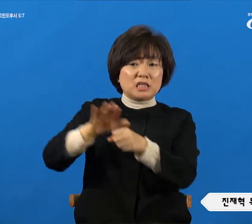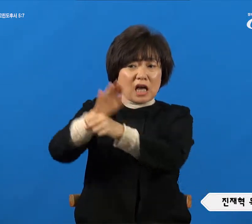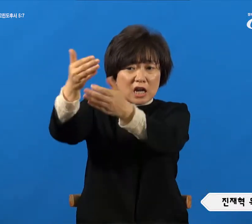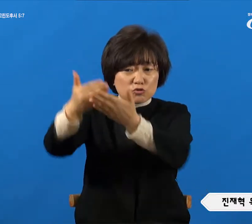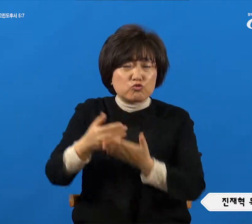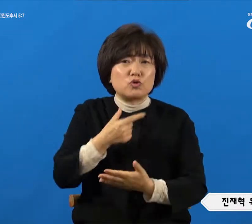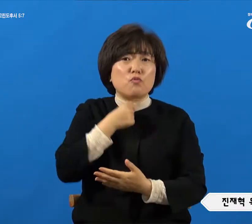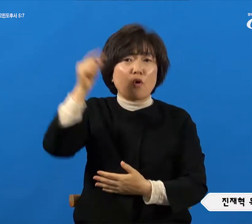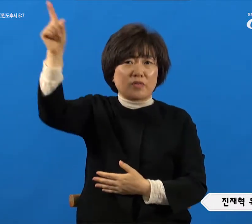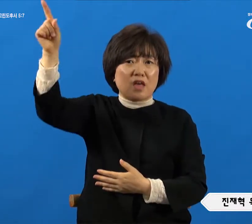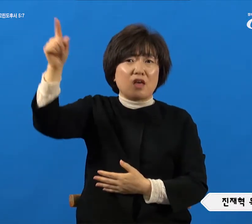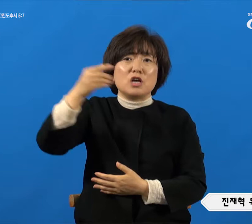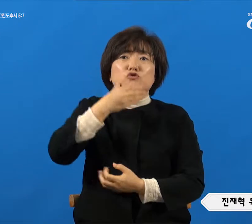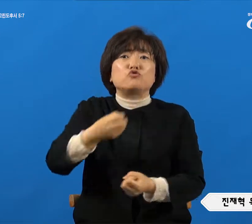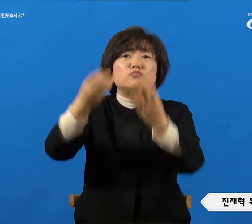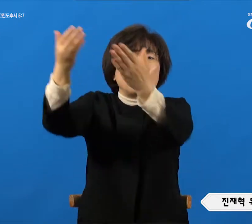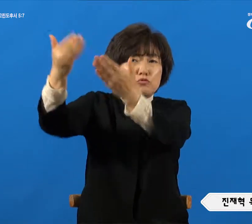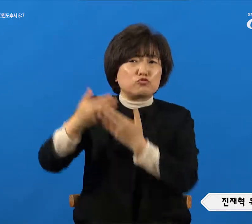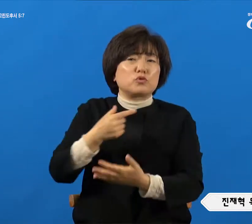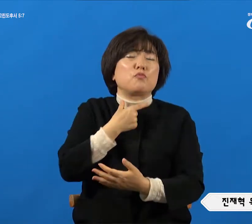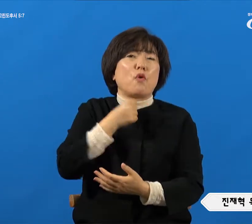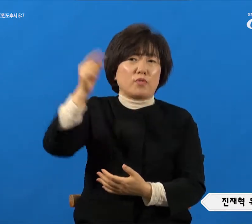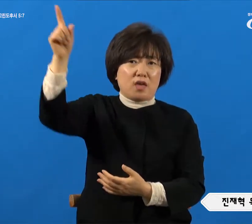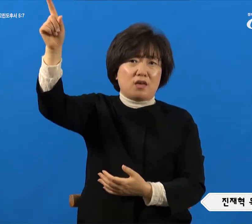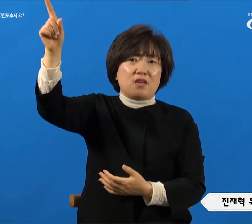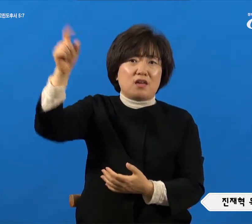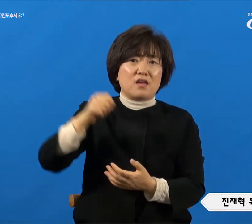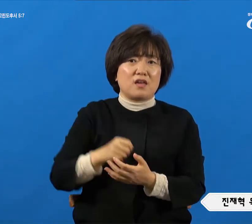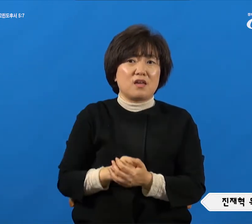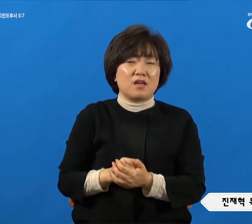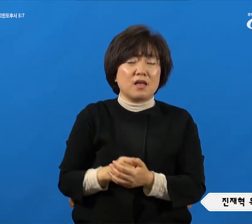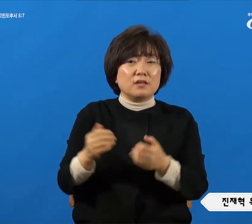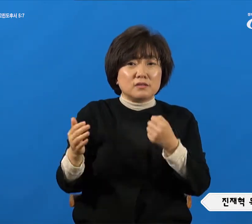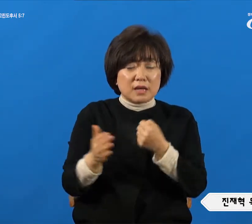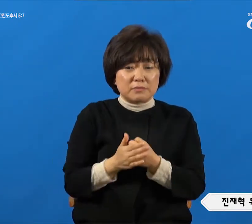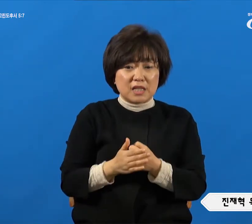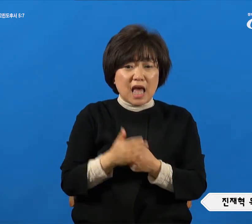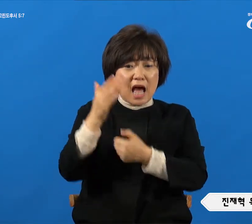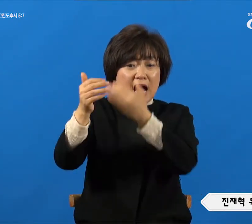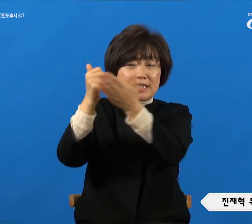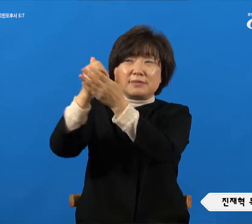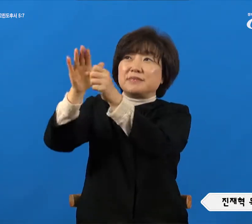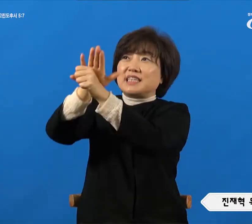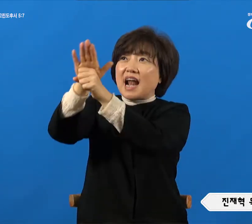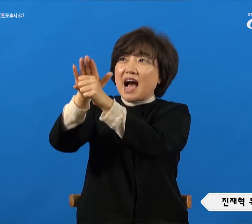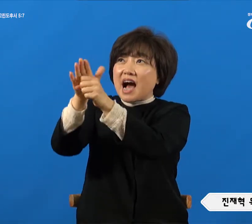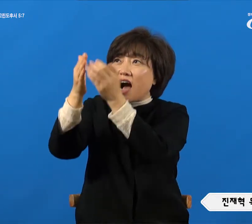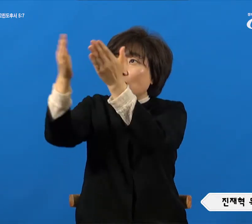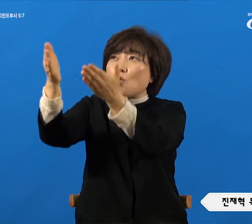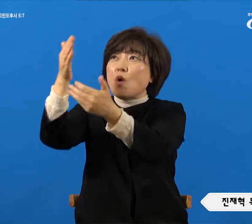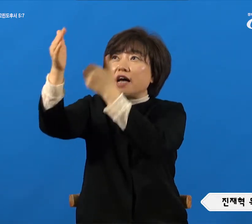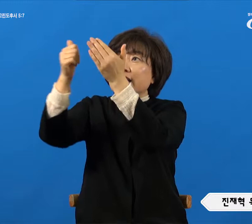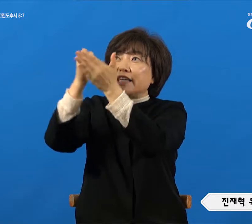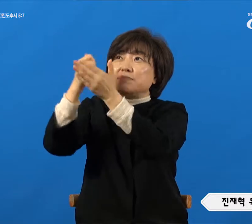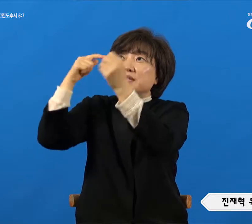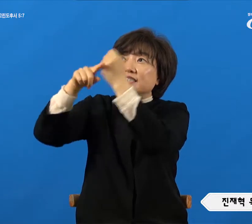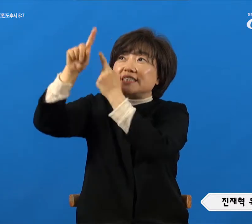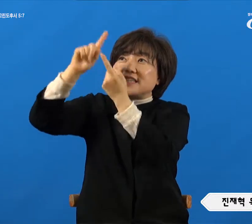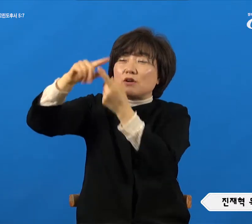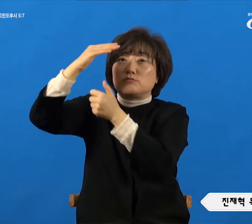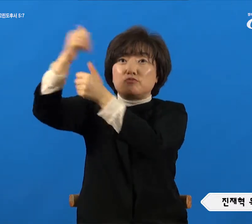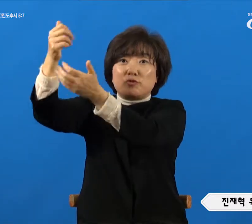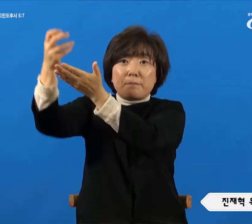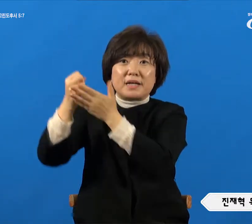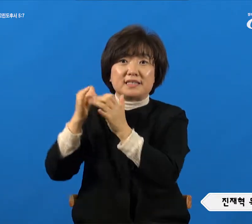사랑입니다. 축복입니다. 그래서 성경은 고백합니다. 하나님을 사랑하는 자, 곧 그 뜻대로 부르심을 입은